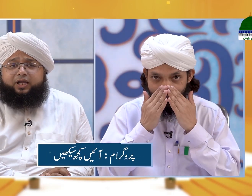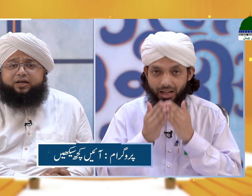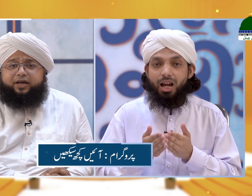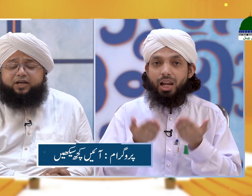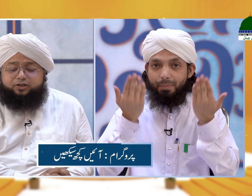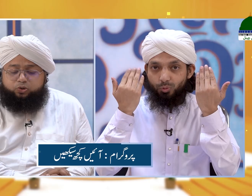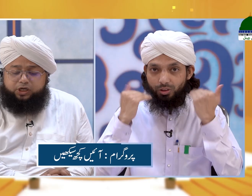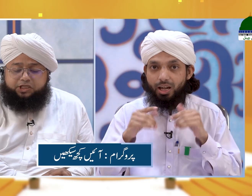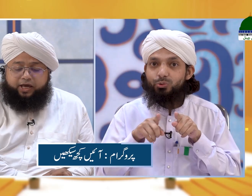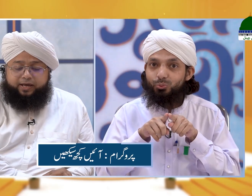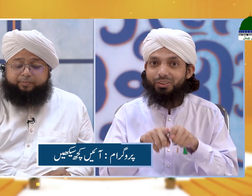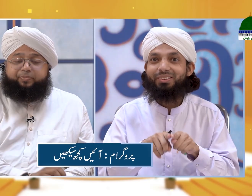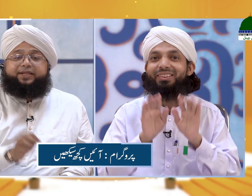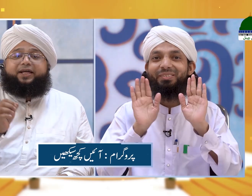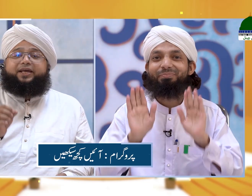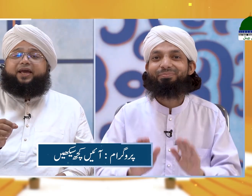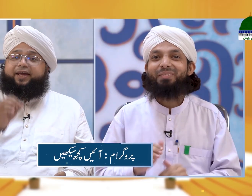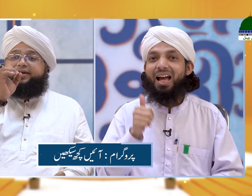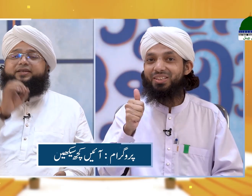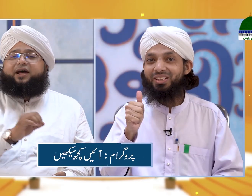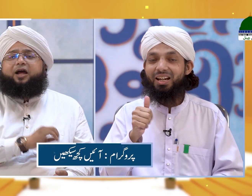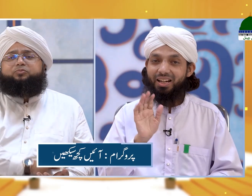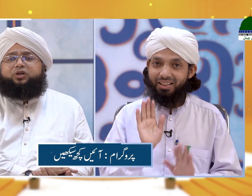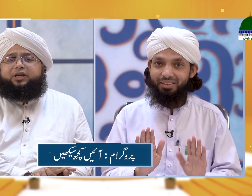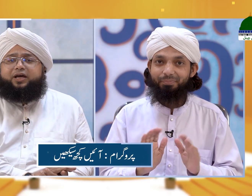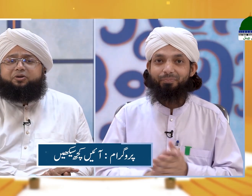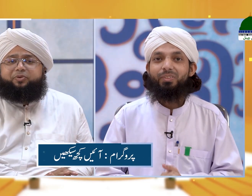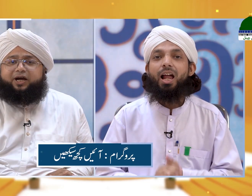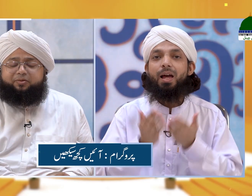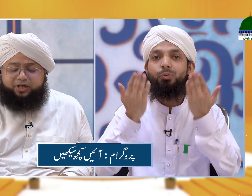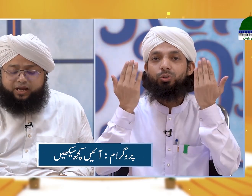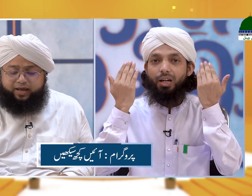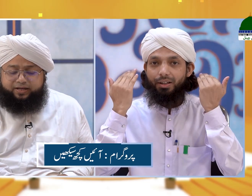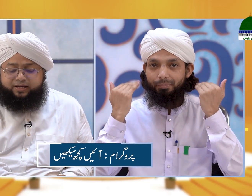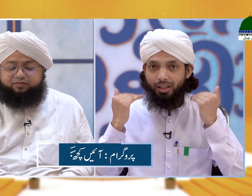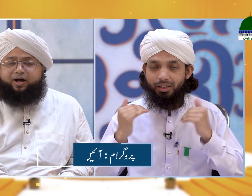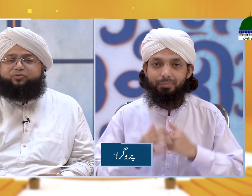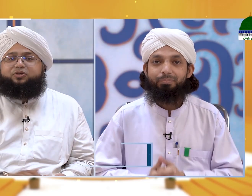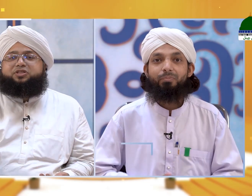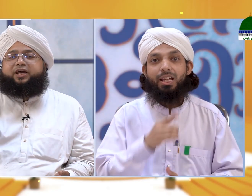الحمدللہ کہنا سنت ہے، بہتر یہ ہے کہ الحمدللہ رب العالمین کہے۔ ان کا جواب درست